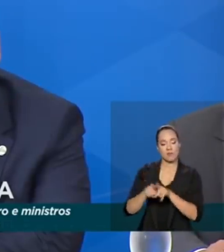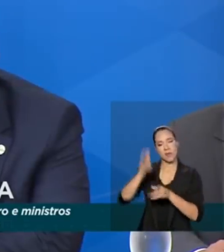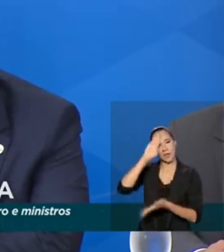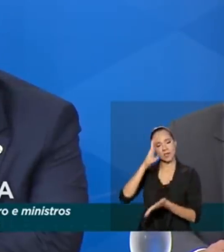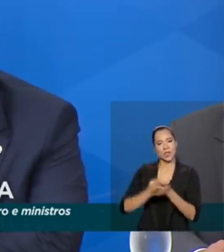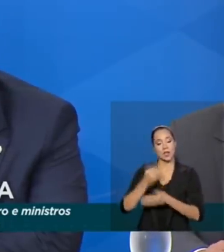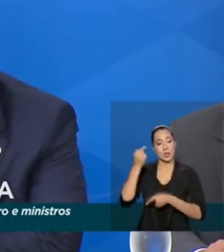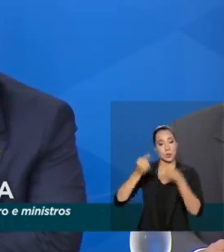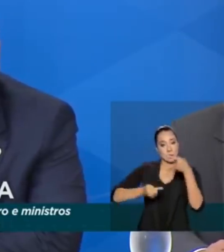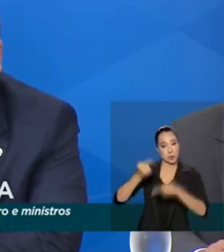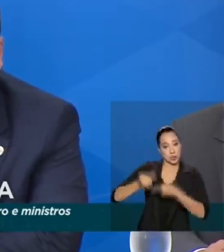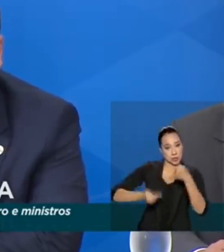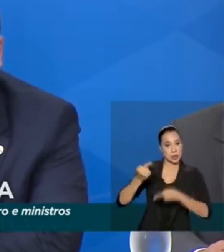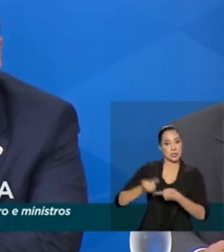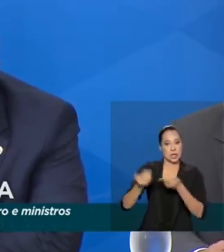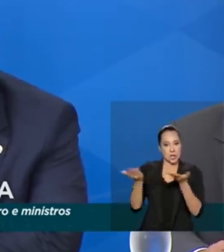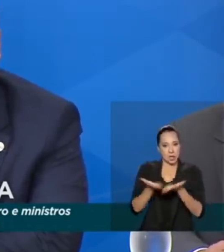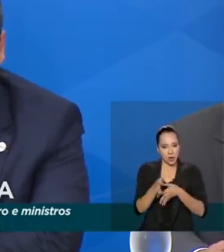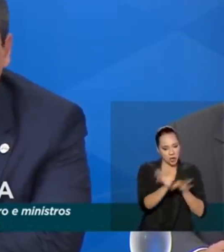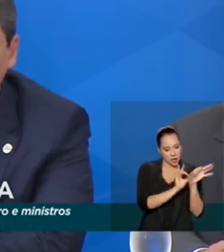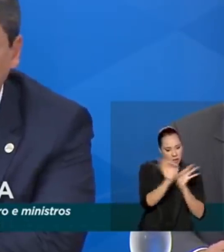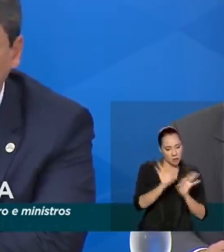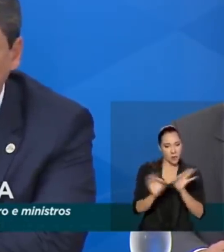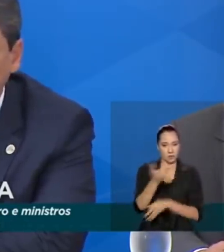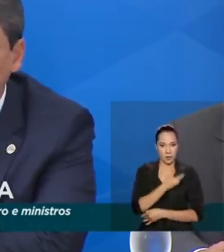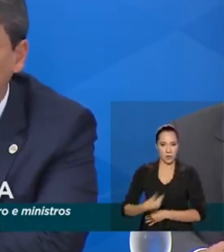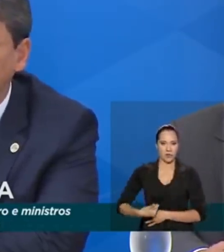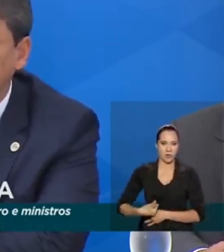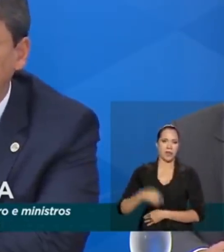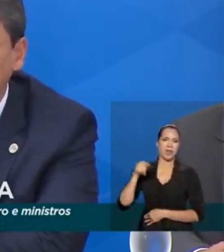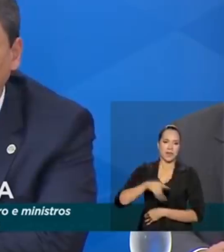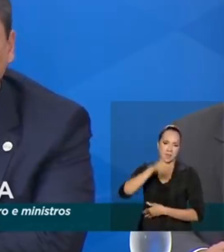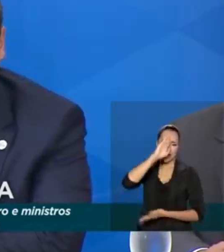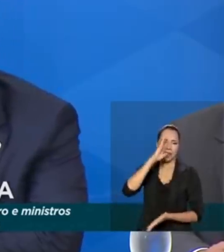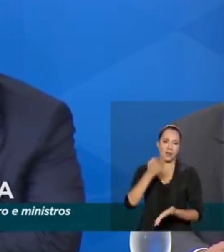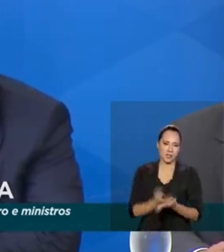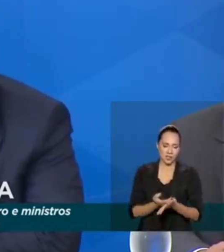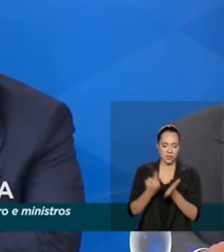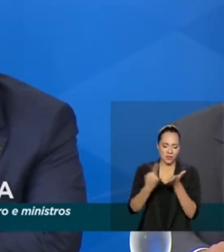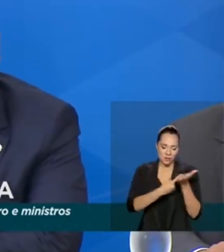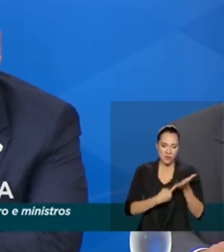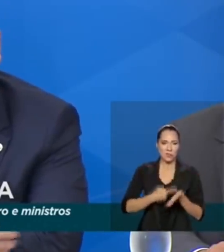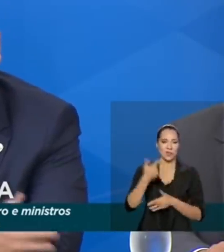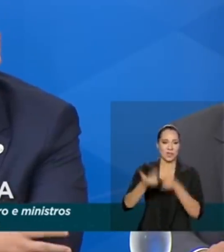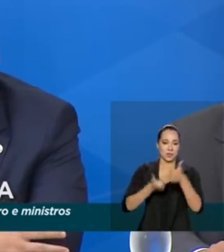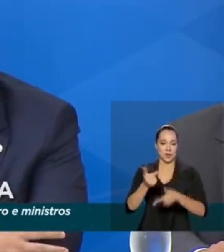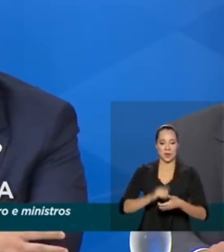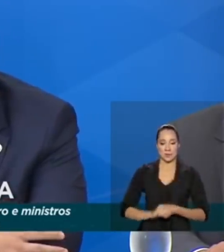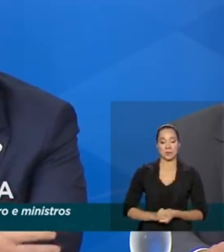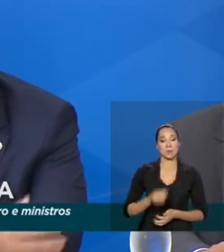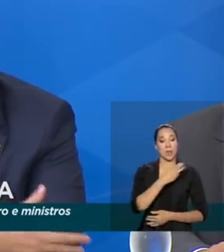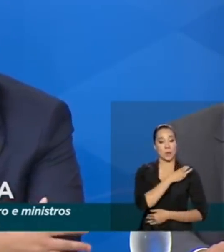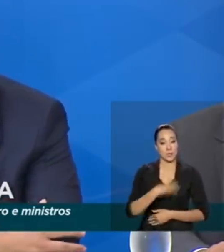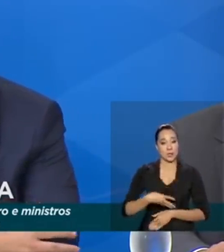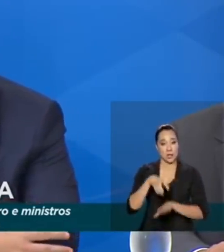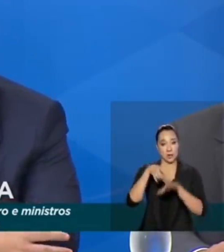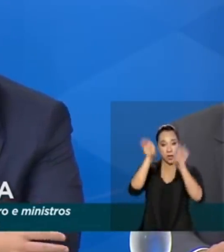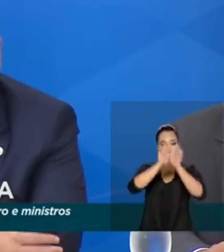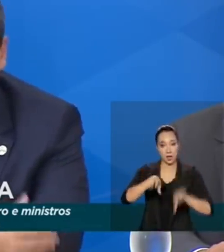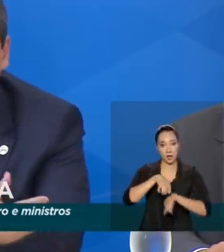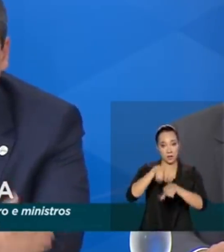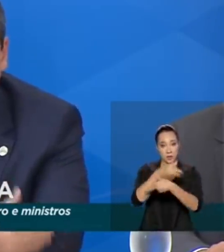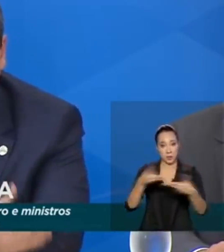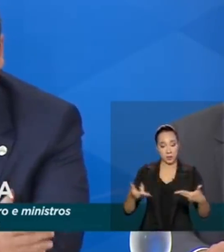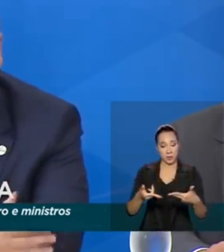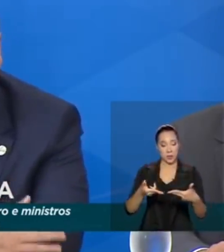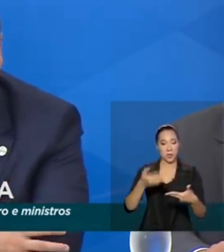políticas que estão sendo construídas pelo governo. Eles acreditam na agenda de trabalho. E o Ministério da Infraestrutura e o governo do presidente Bolsonaro